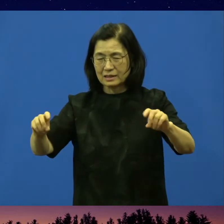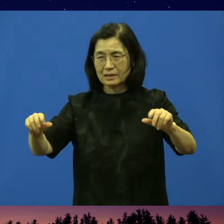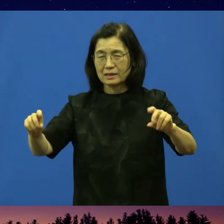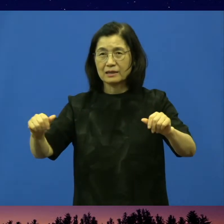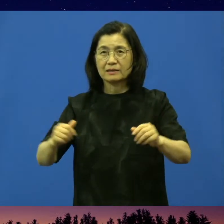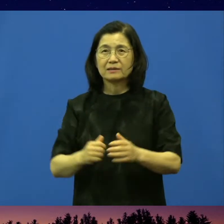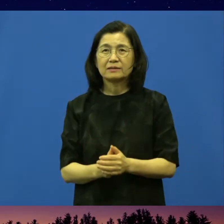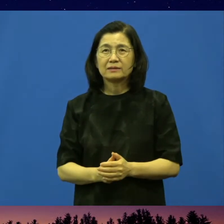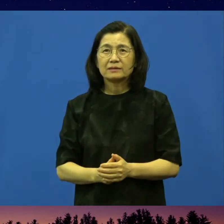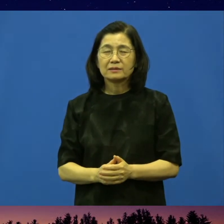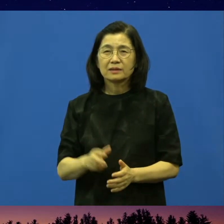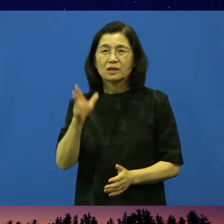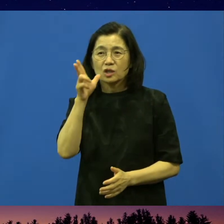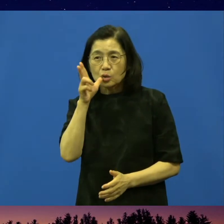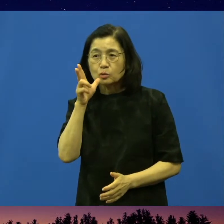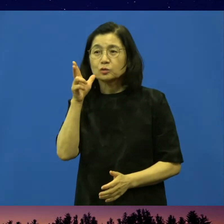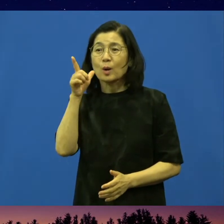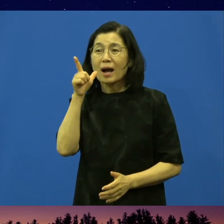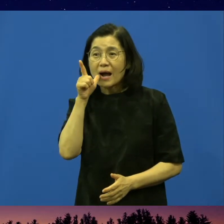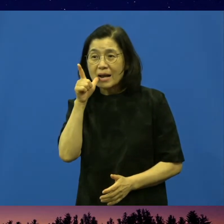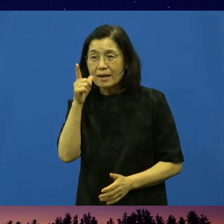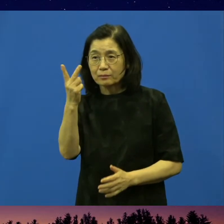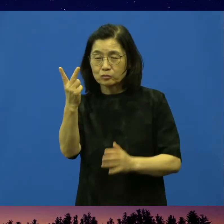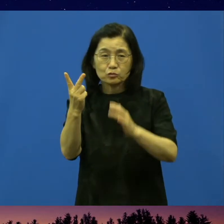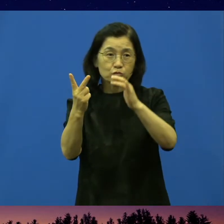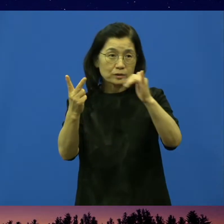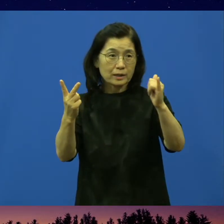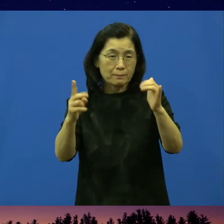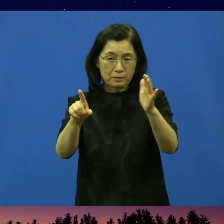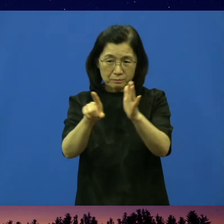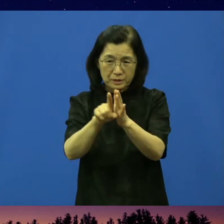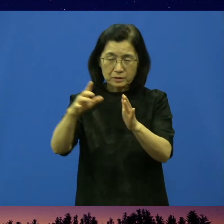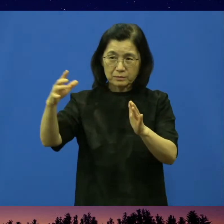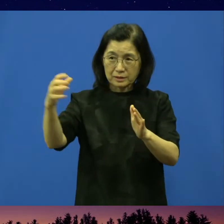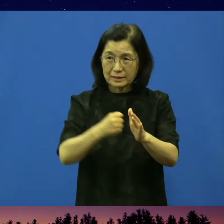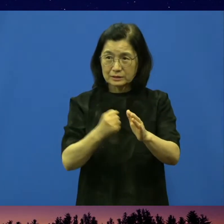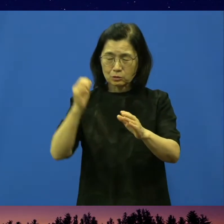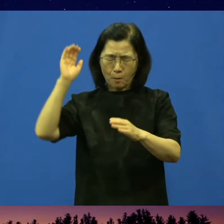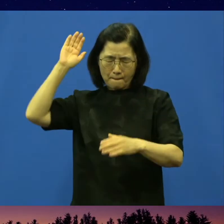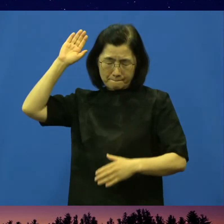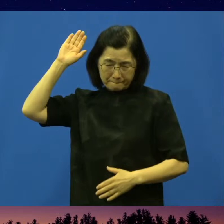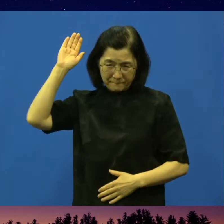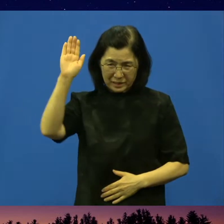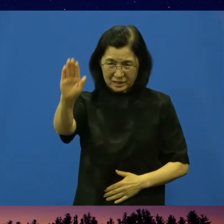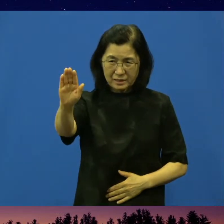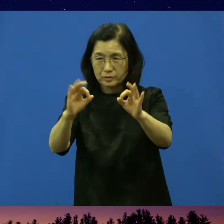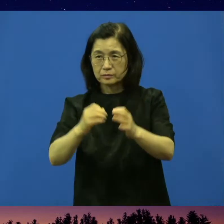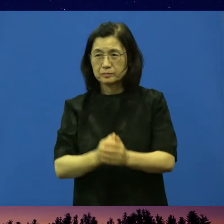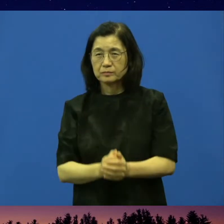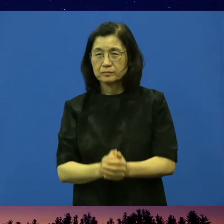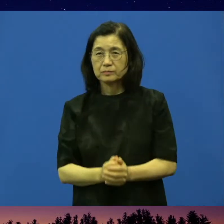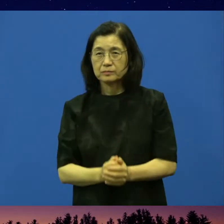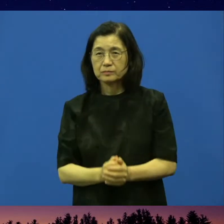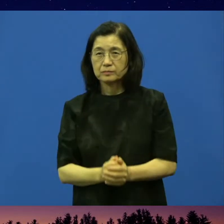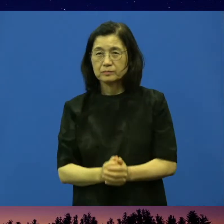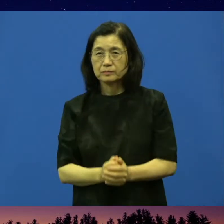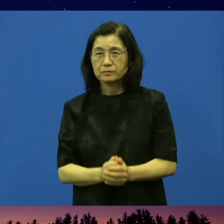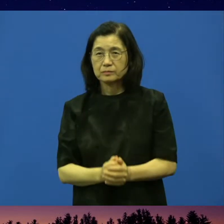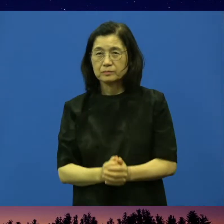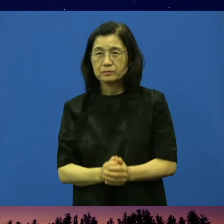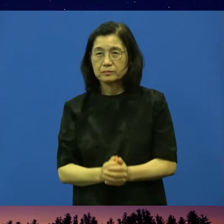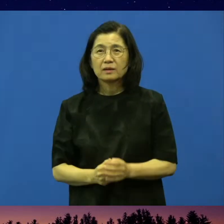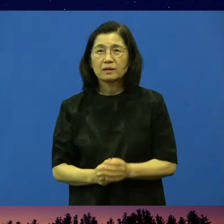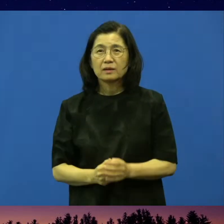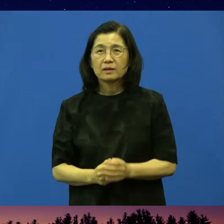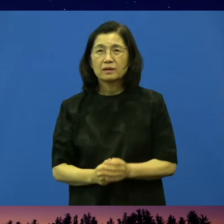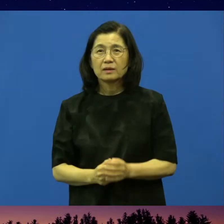자, 여호수아와 갈렙은 믿음으로 앞을 보는 거예요. 미래를 보는 겁니다. 흐르는 땅을 보는 거예요. 앞으로 가자는